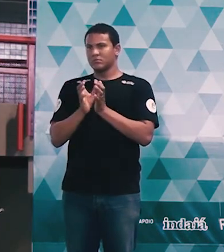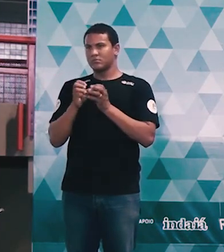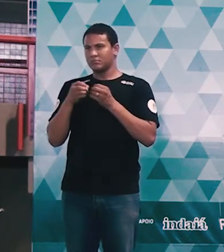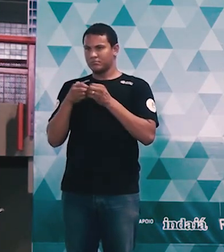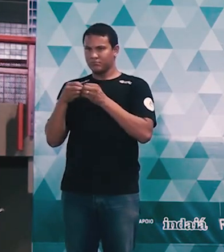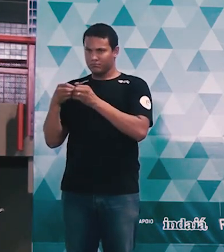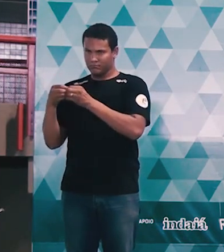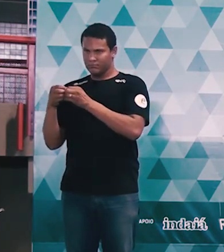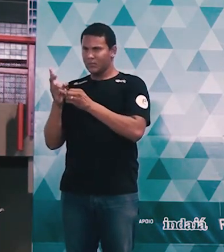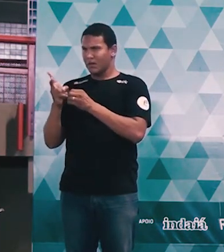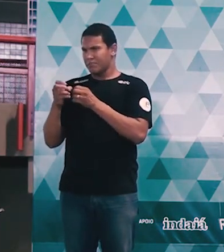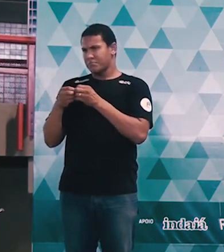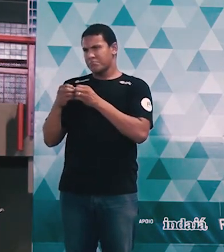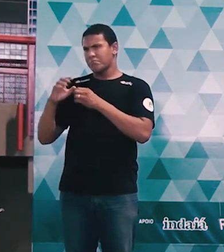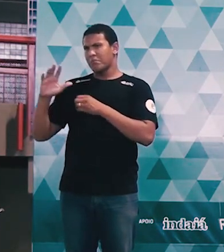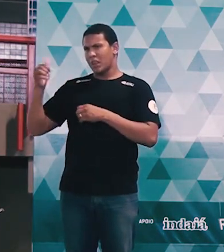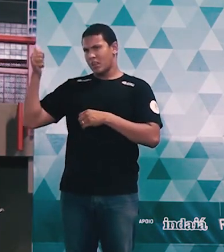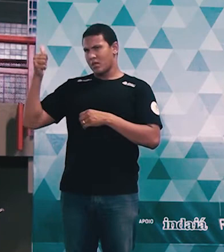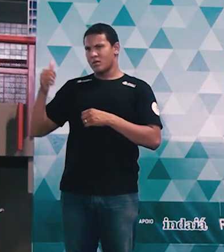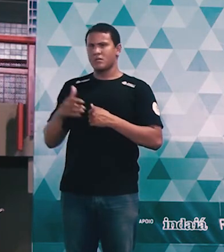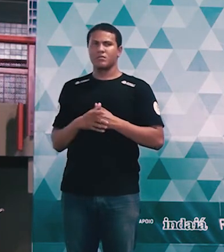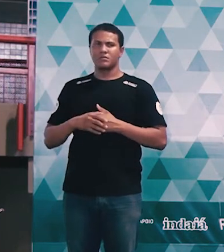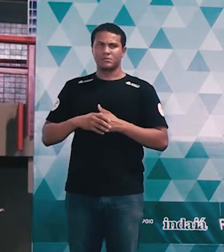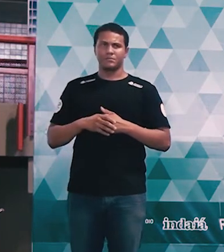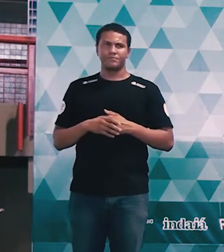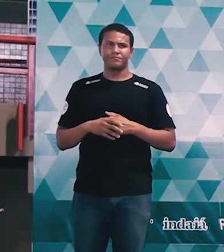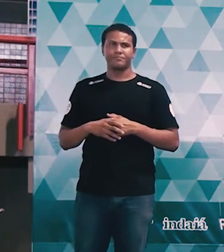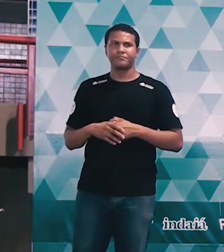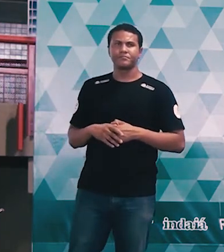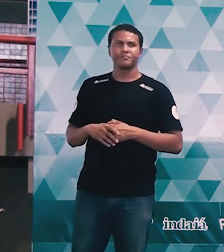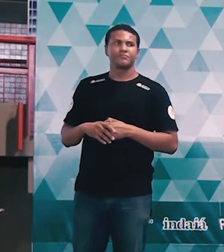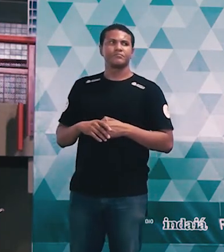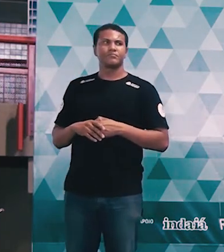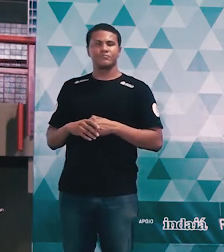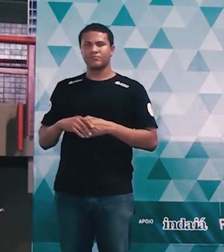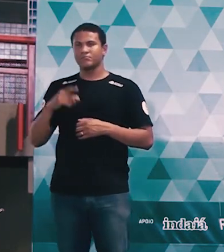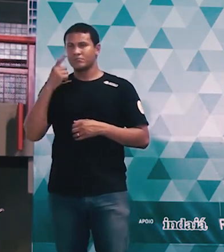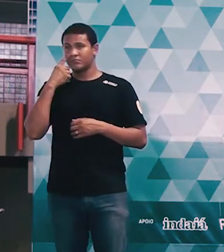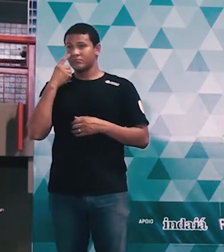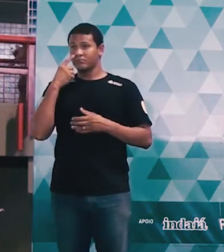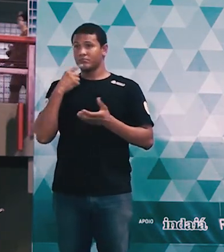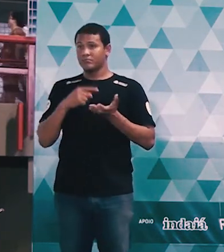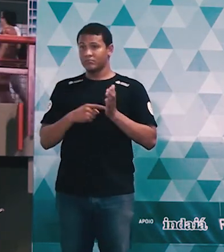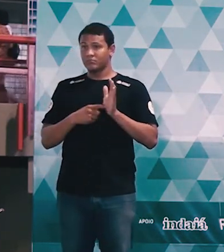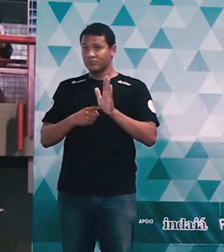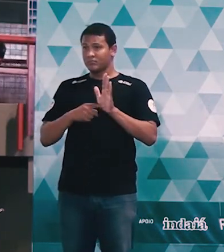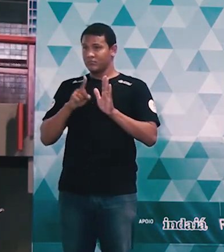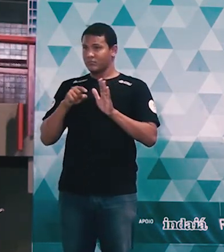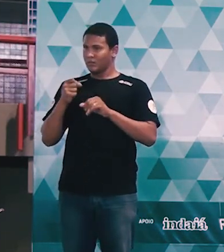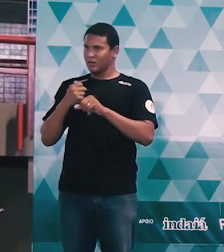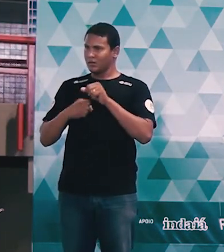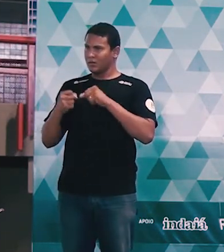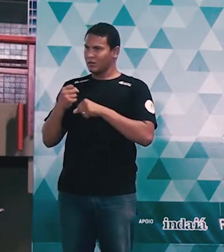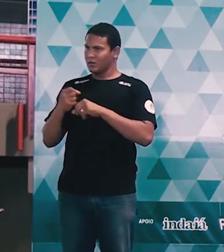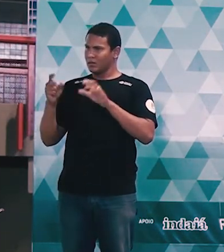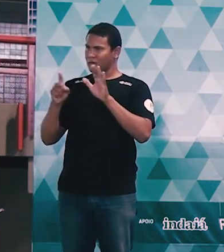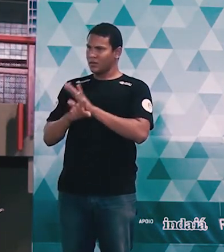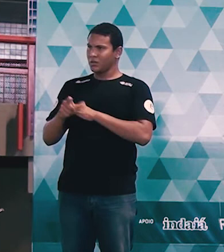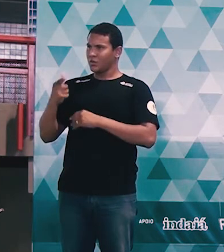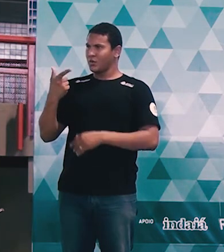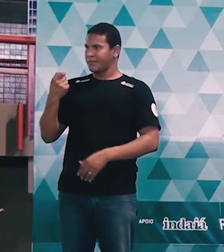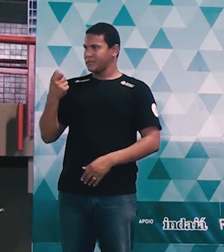próximos, tá? Eu vou mostrar aqui para vocês uma questão que caiu na prova de 2016. De novo, Alexandre,